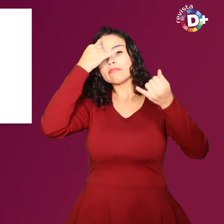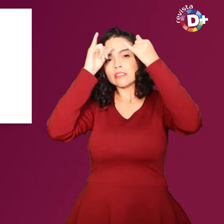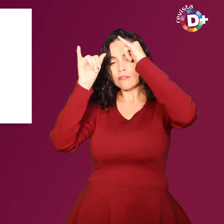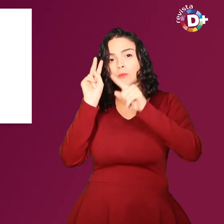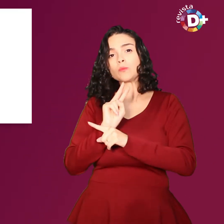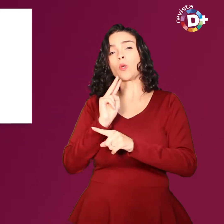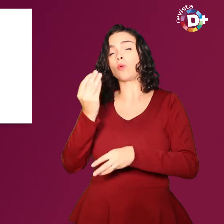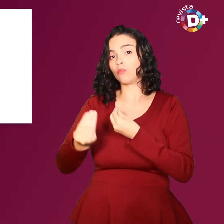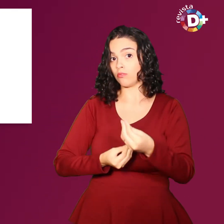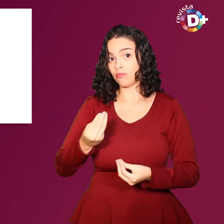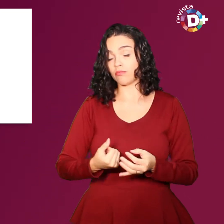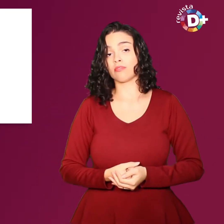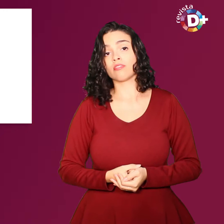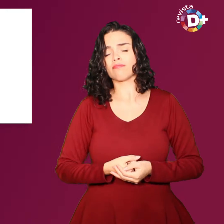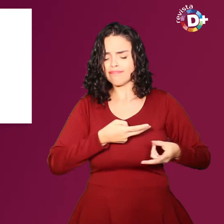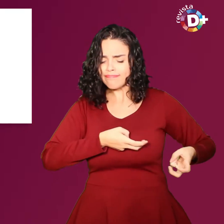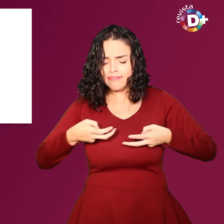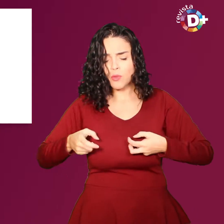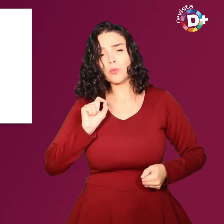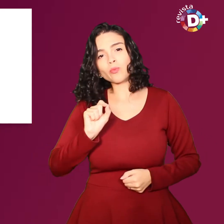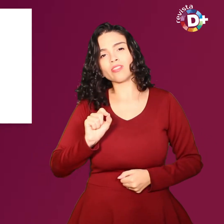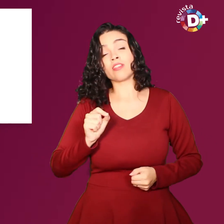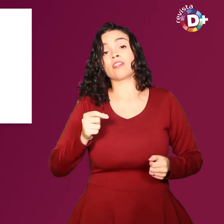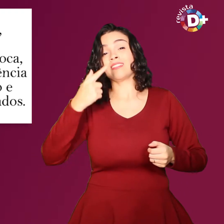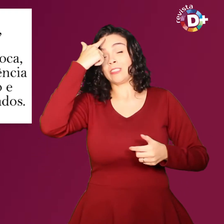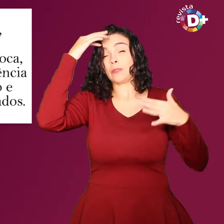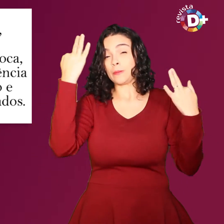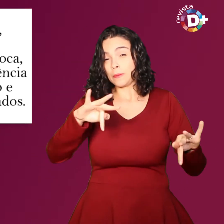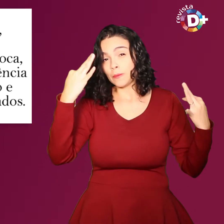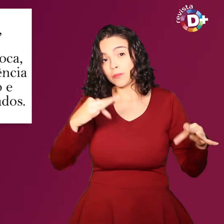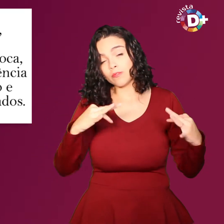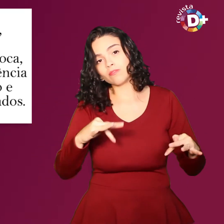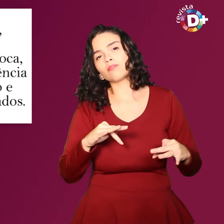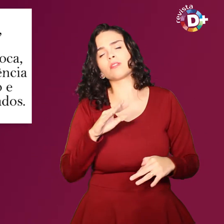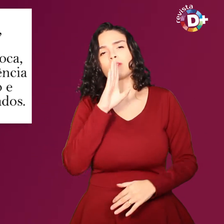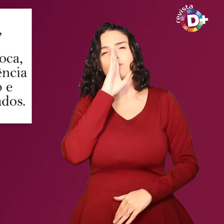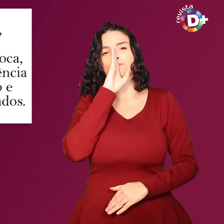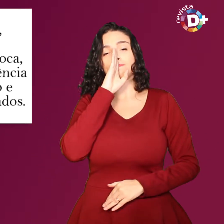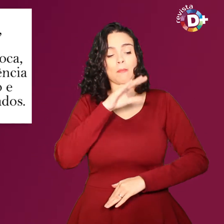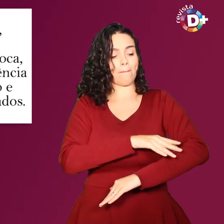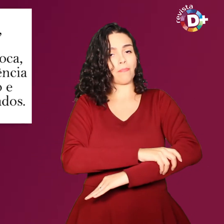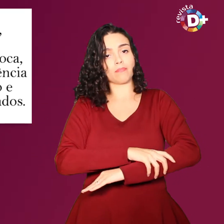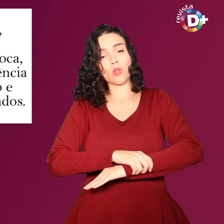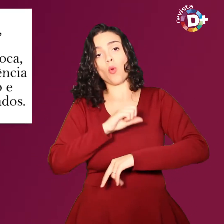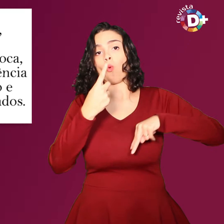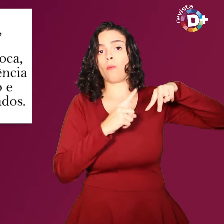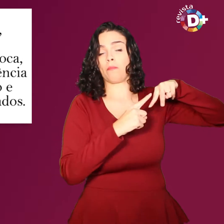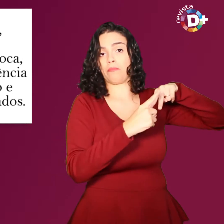Os principais sinais indicativos da ocorrência de um AVC são fortes dores de cabeça, paralisia nos braços ou nas